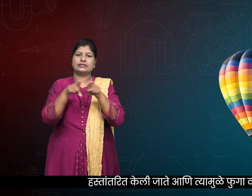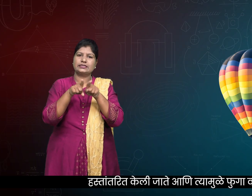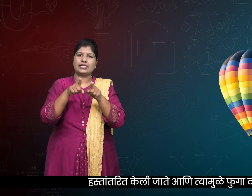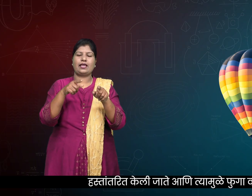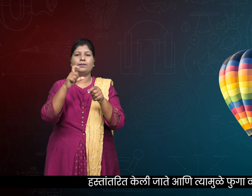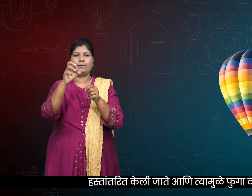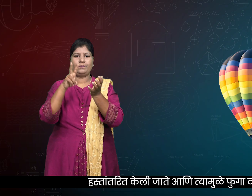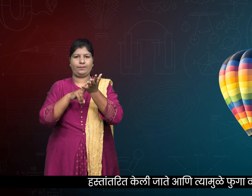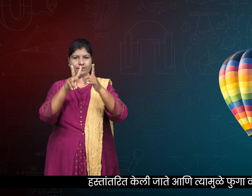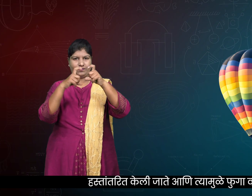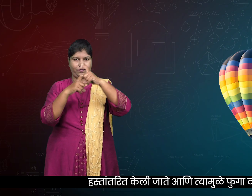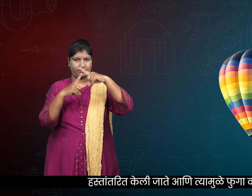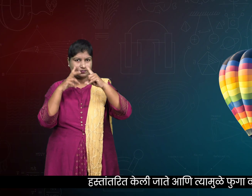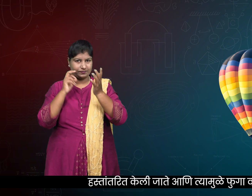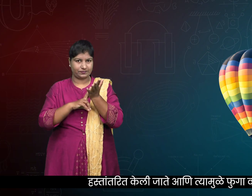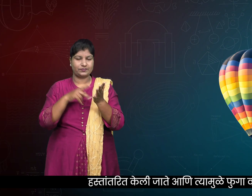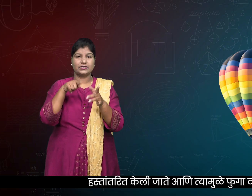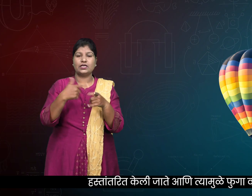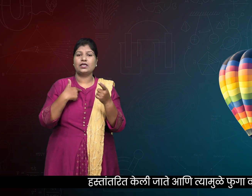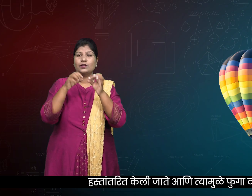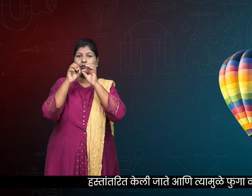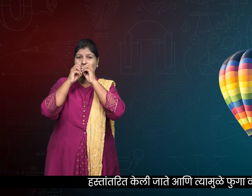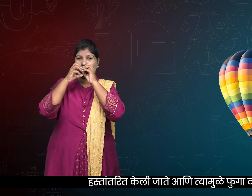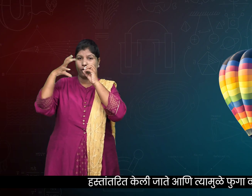हस्तांतरित केली जाते आणि त्यामुळे फुगा वर येतो.